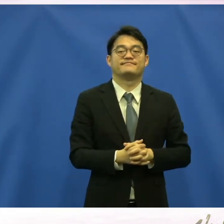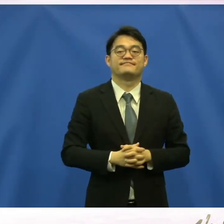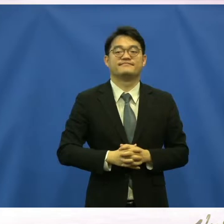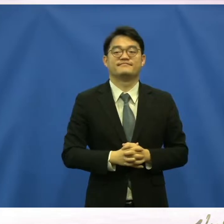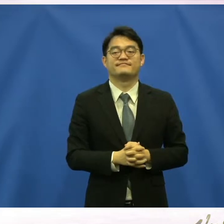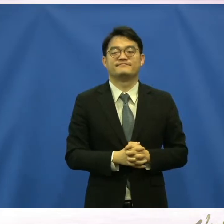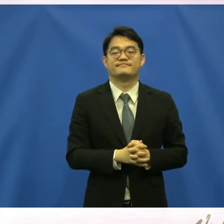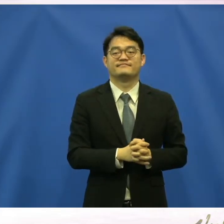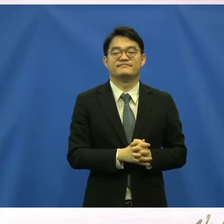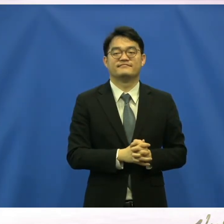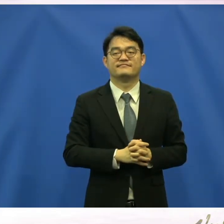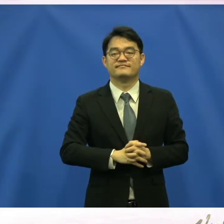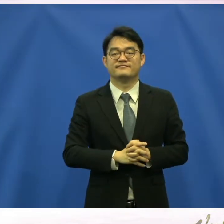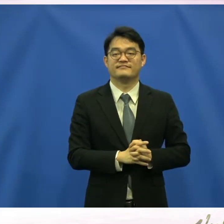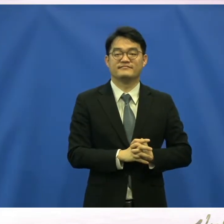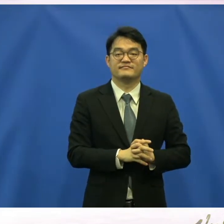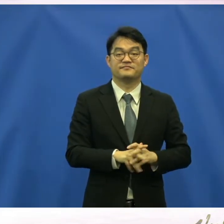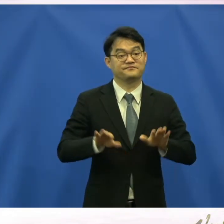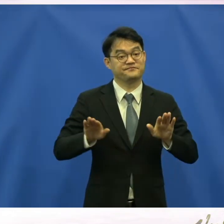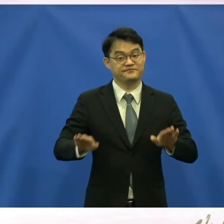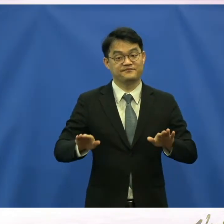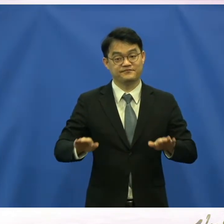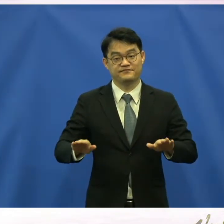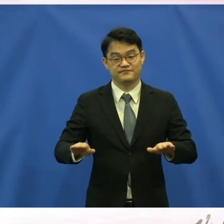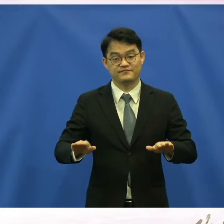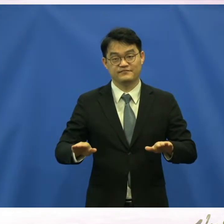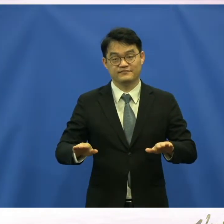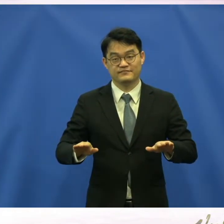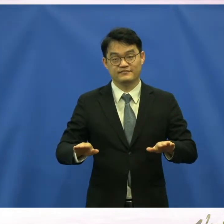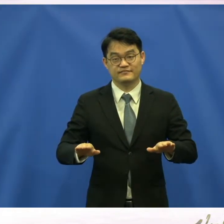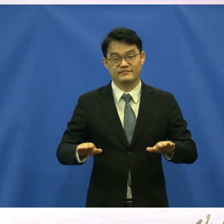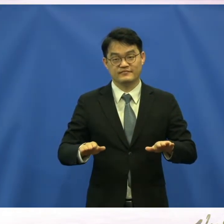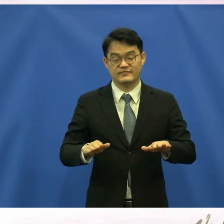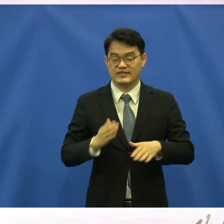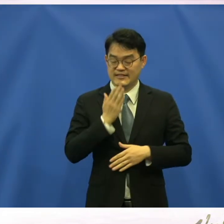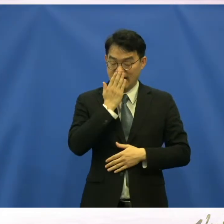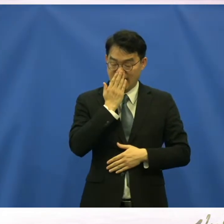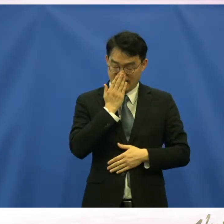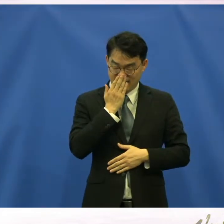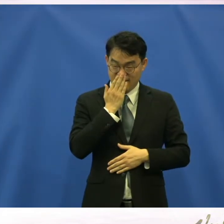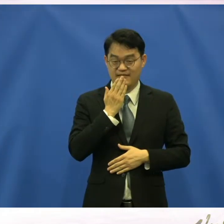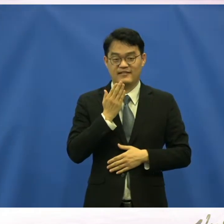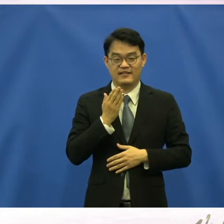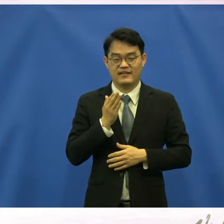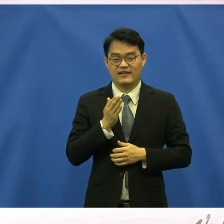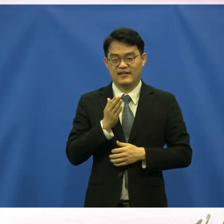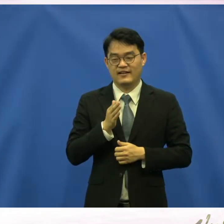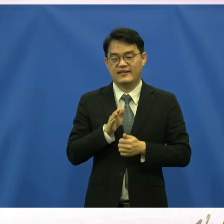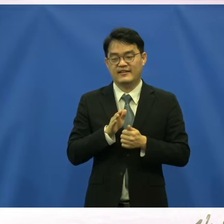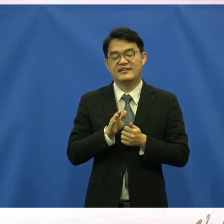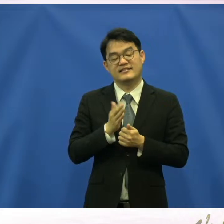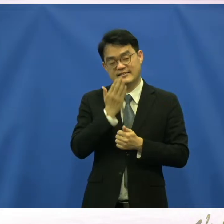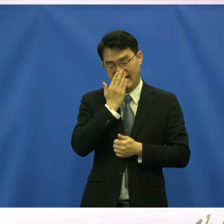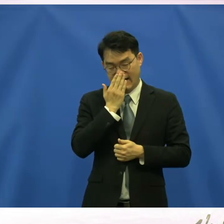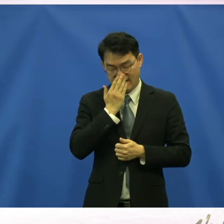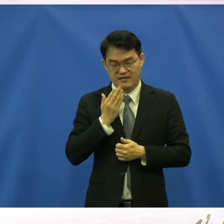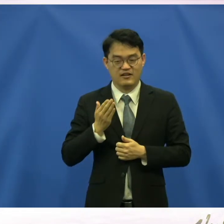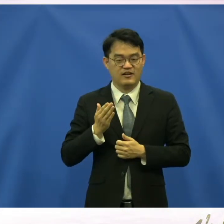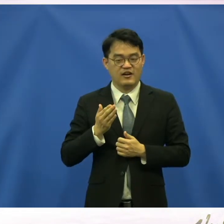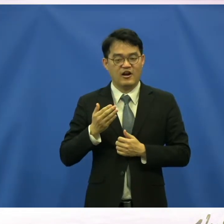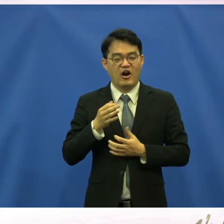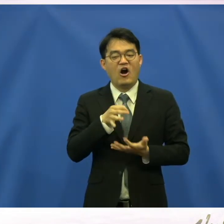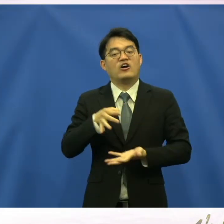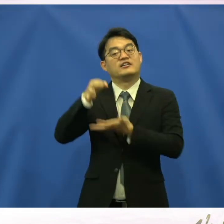우리는 착한 헌금, 착한 세력 특세 뭐 이렇게 오래전에 신문 기자가